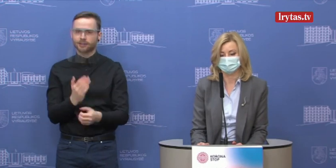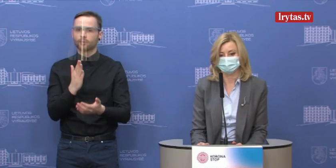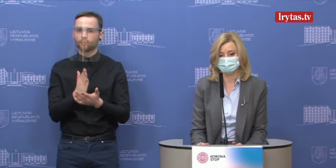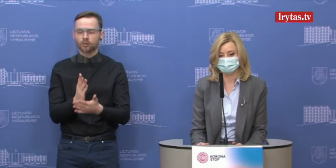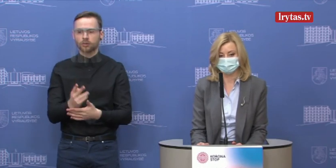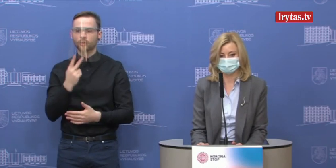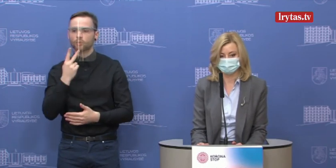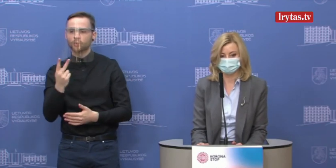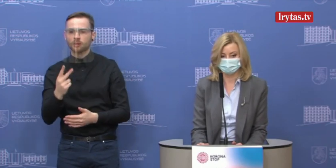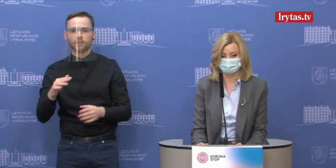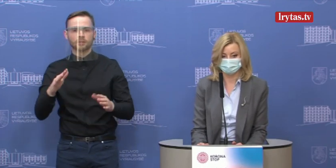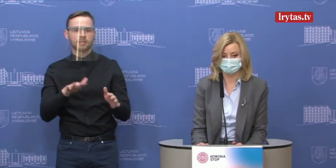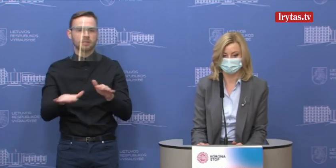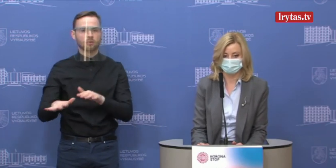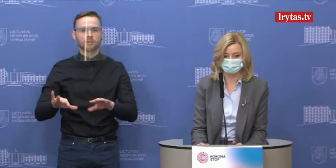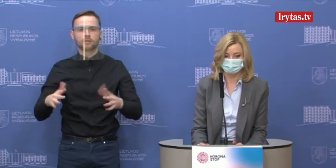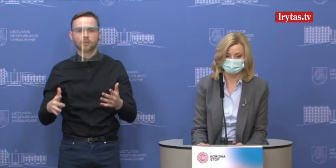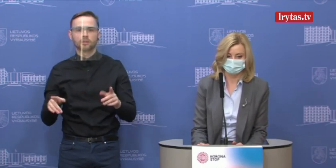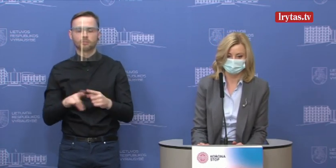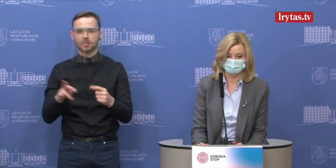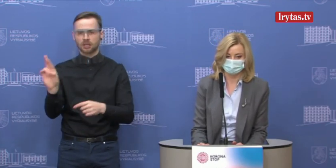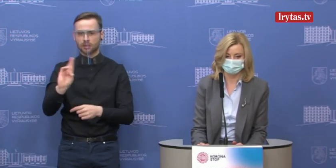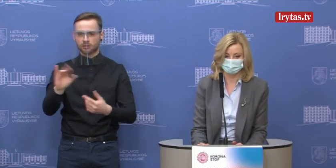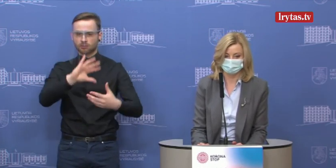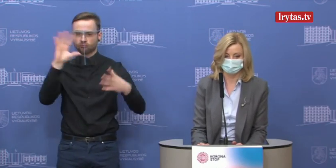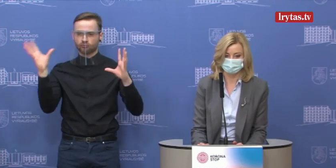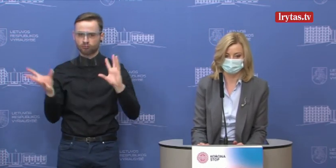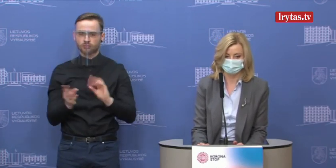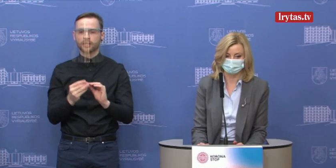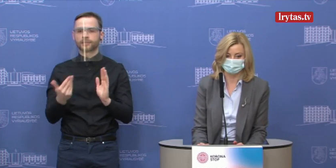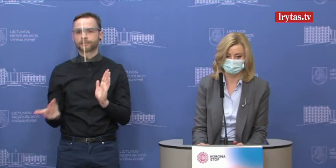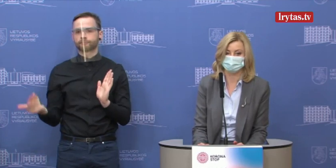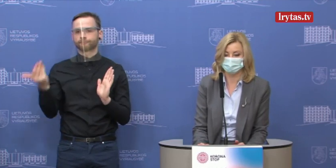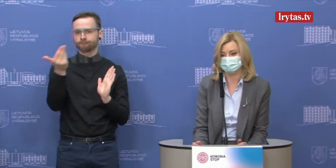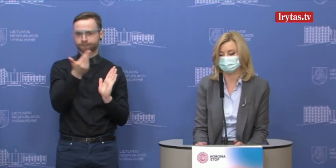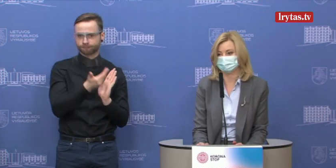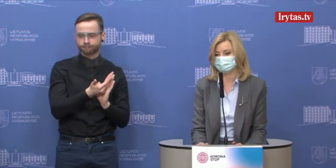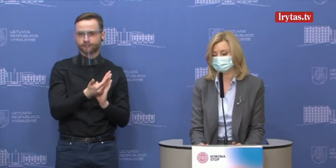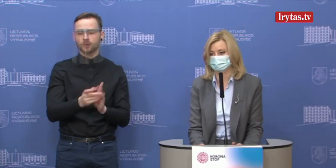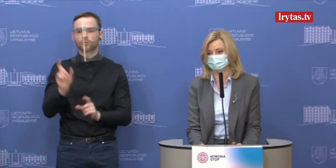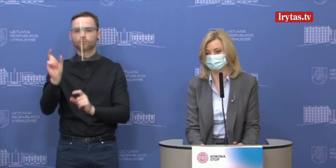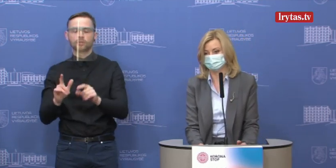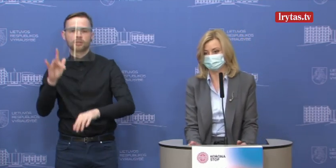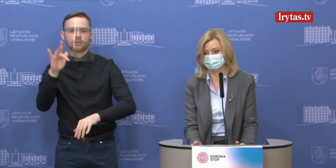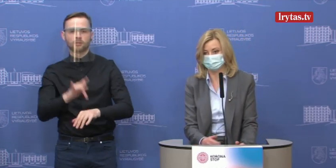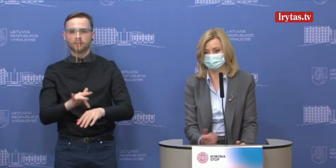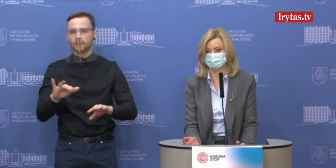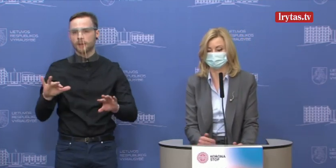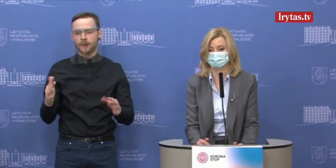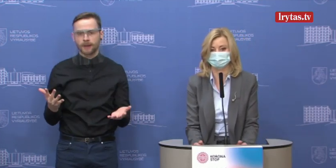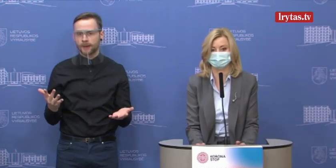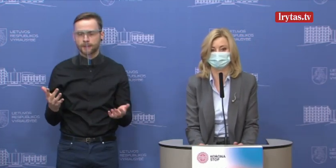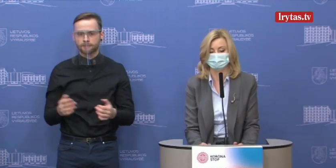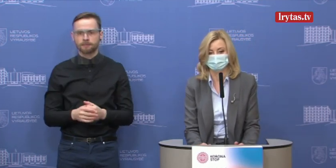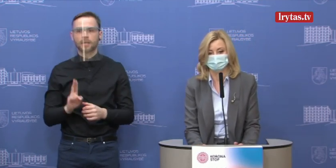teikti rezultatus apie keliaujančius ir apie simptomus turinčius,